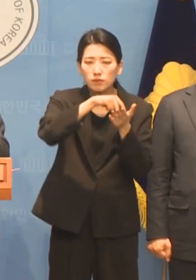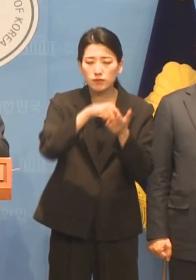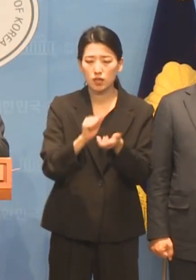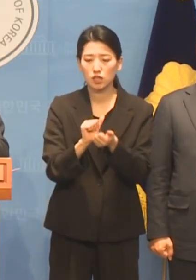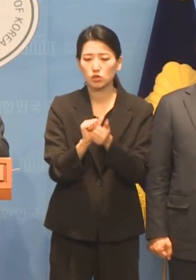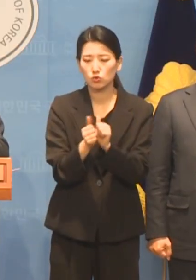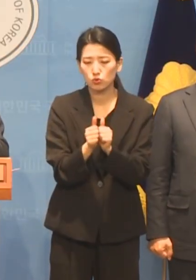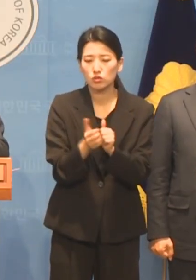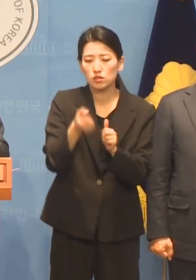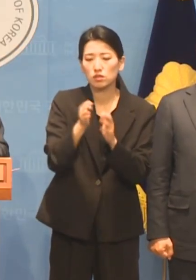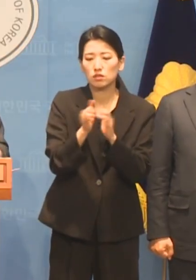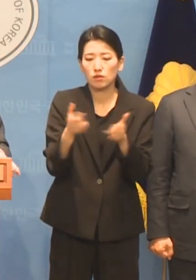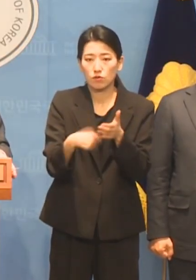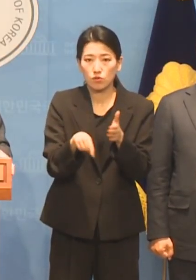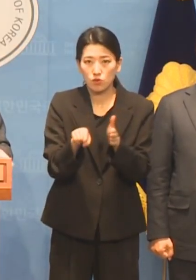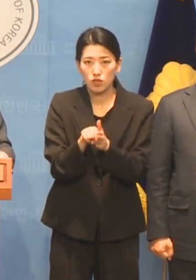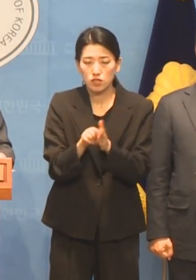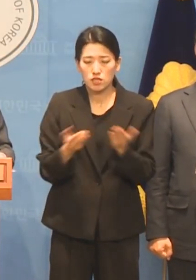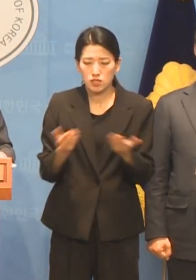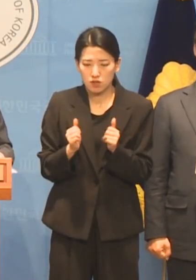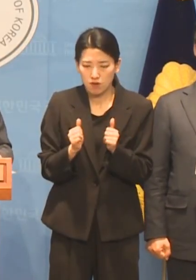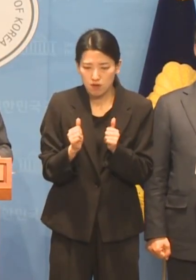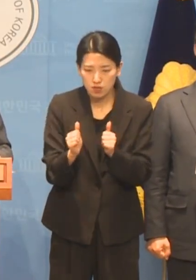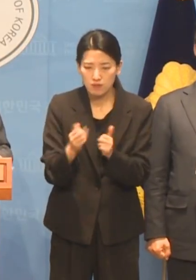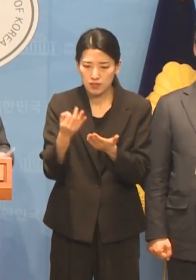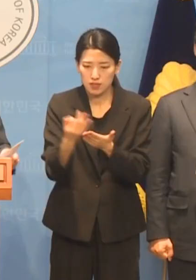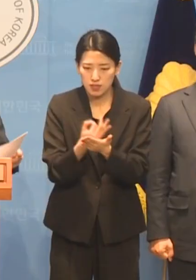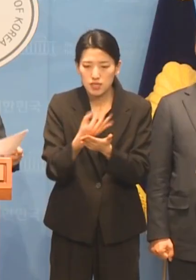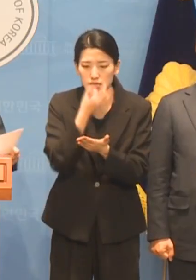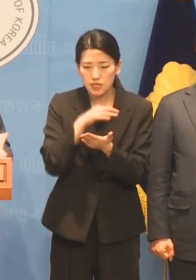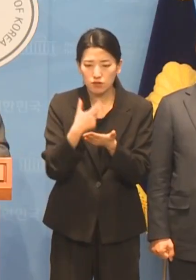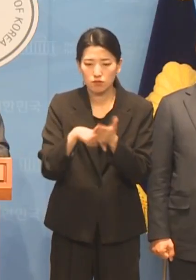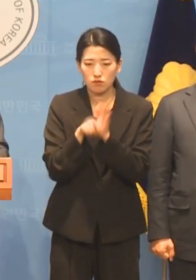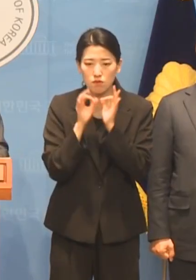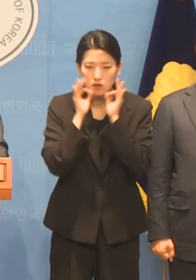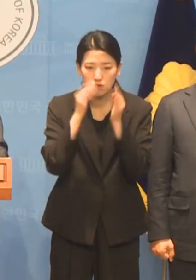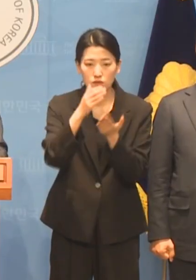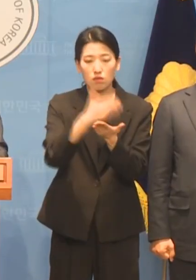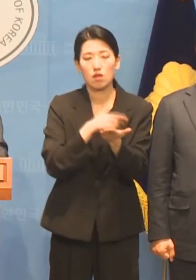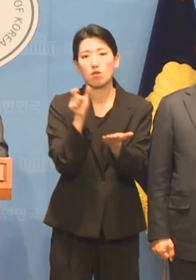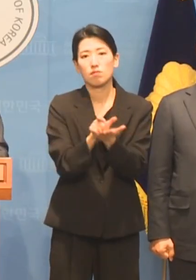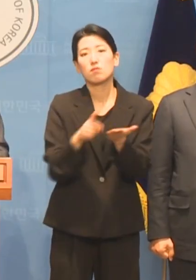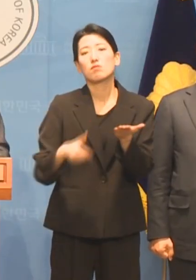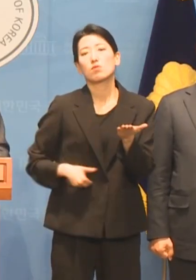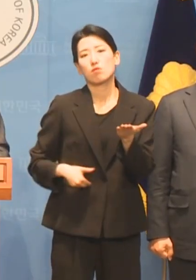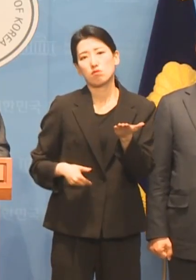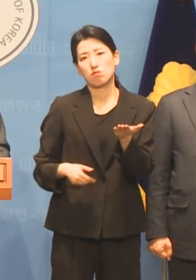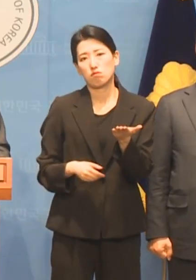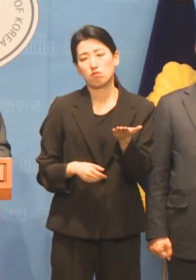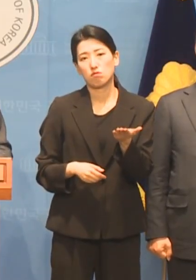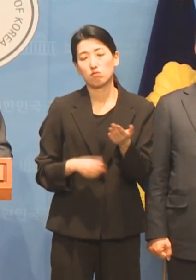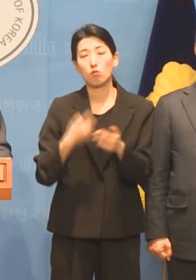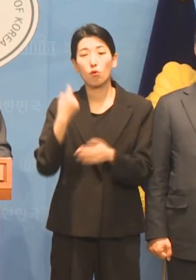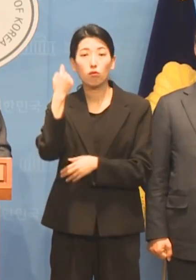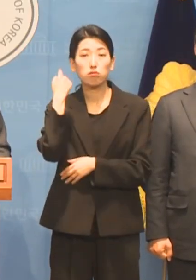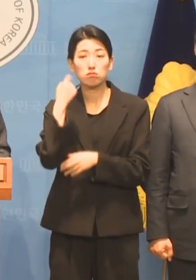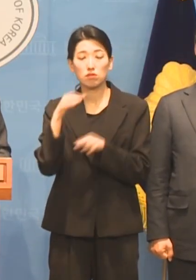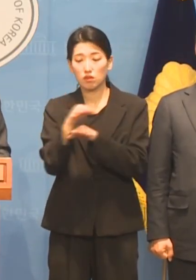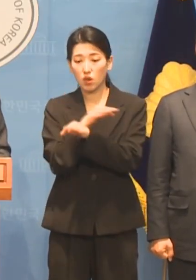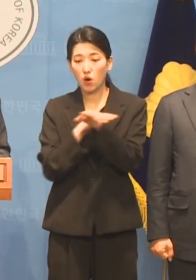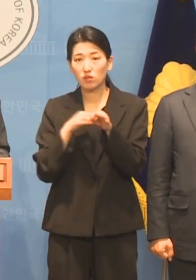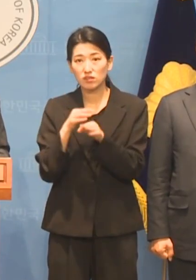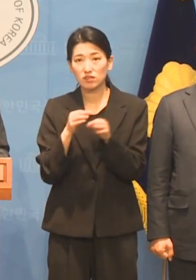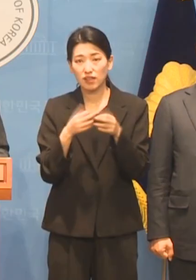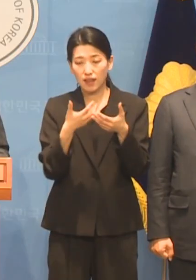개정안을 하겠다고 발표한 바 있습니다. 따라서 어제 이 경제 8단체에서 이야기하는 입장문 중에서